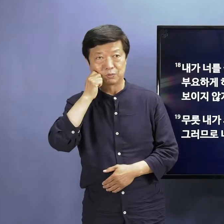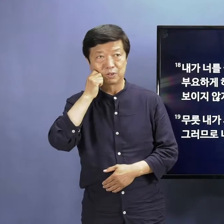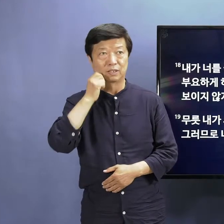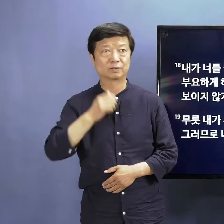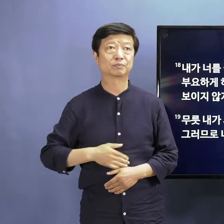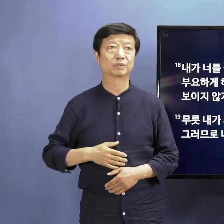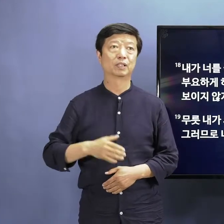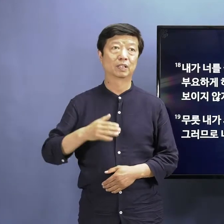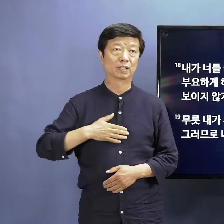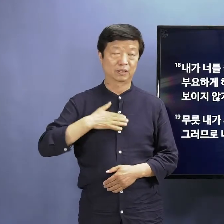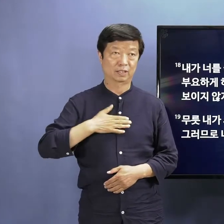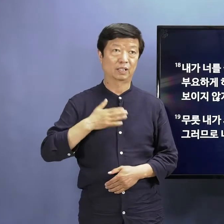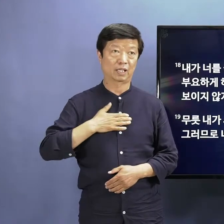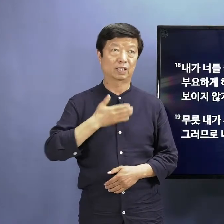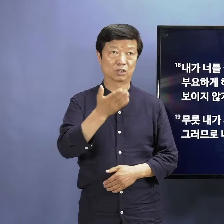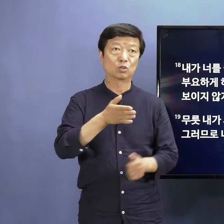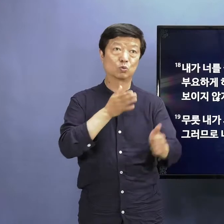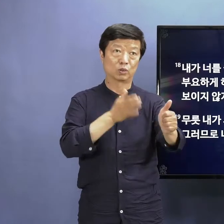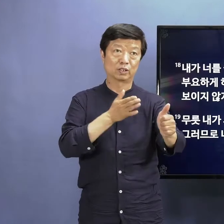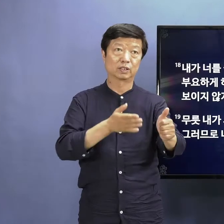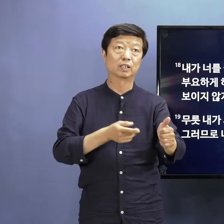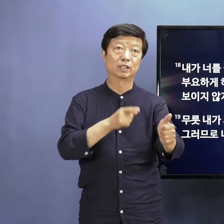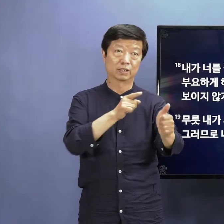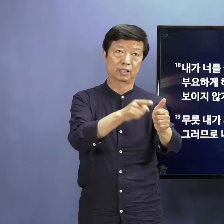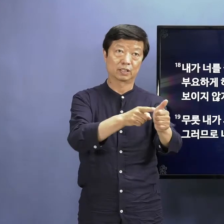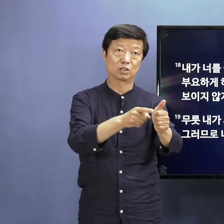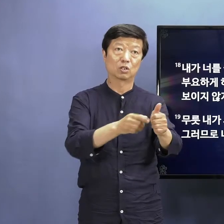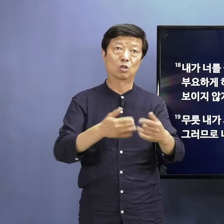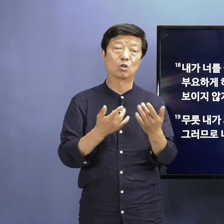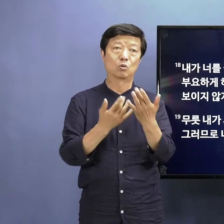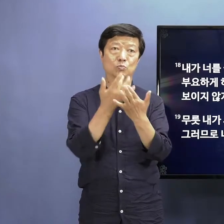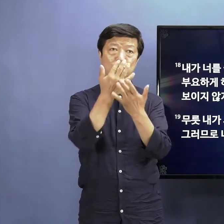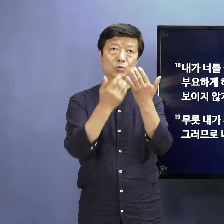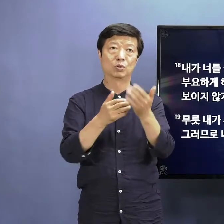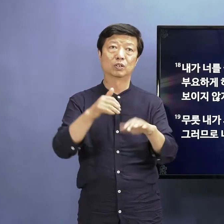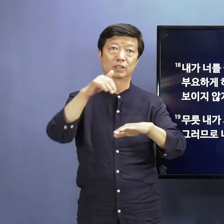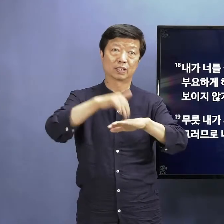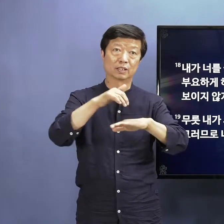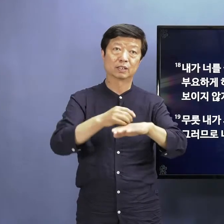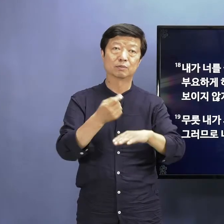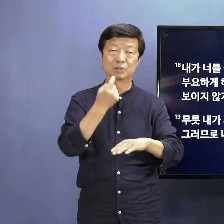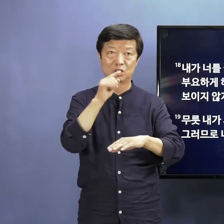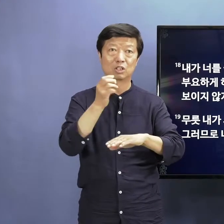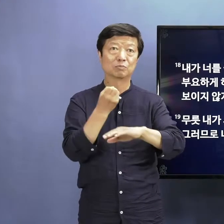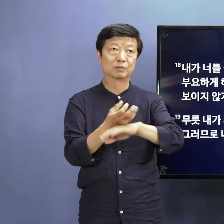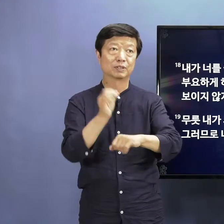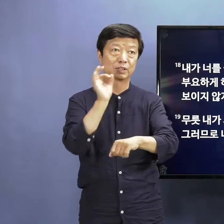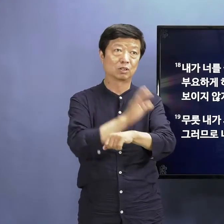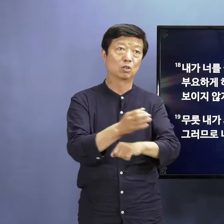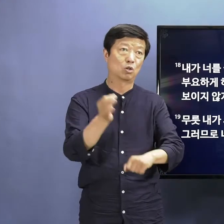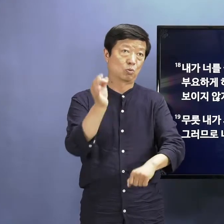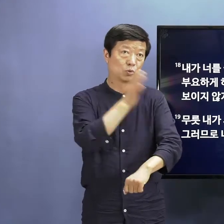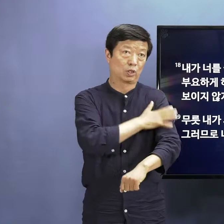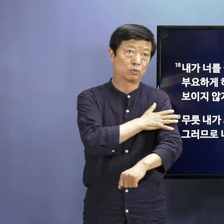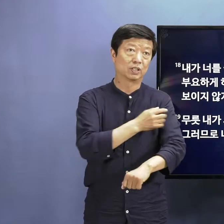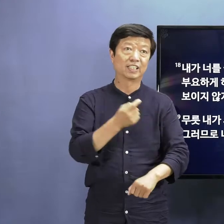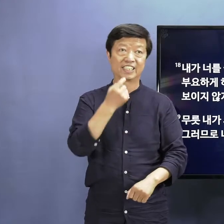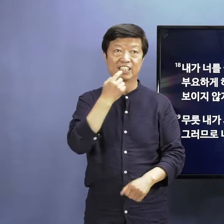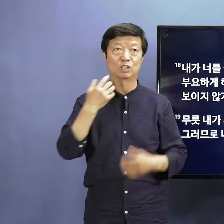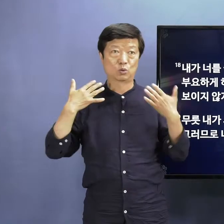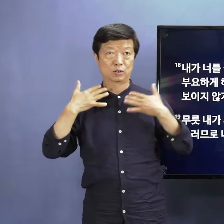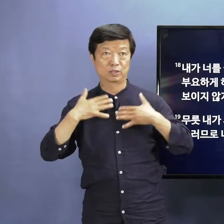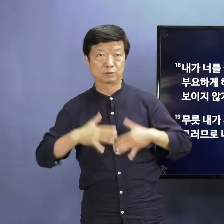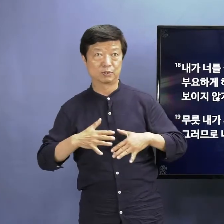못하는도다. 내가 너를 권하노니 내게서 불로 연단한 금을 사서 부유하게 하고 흰옷을 사서